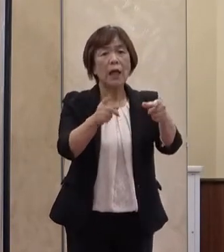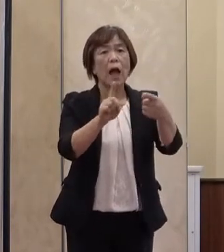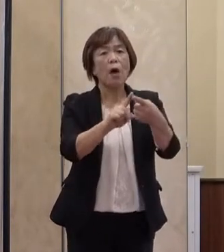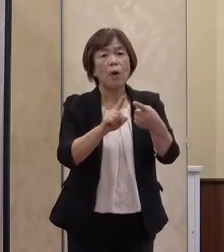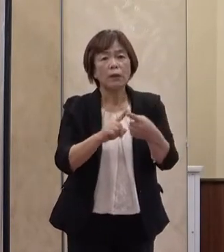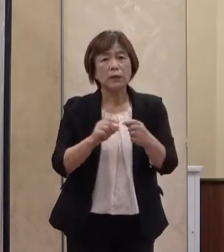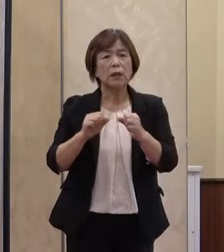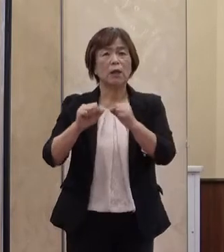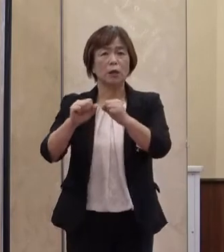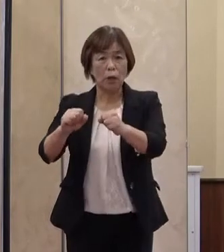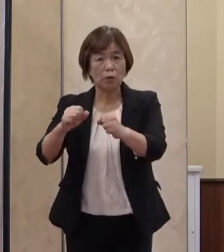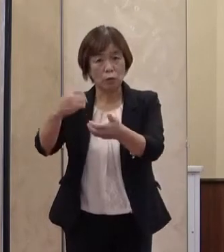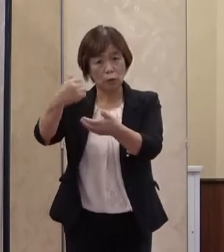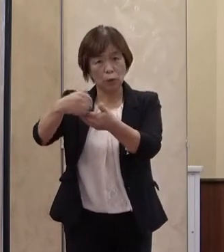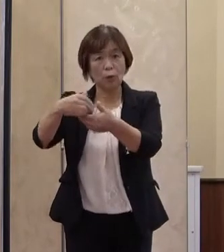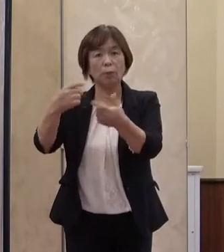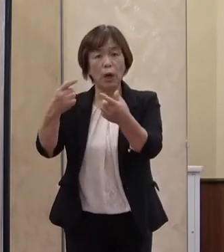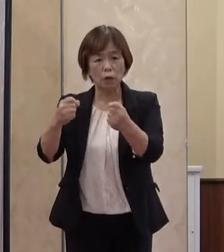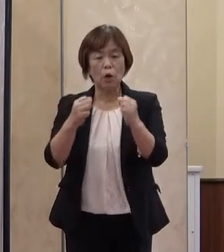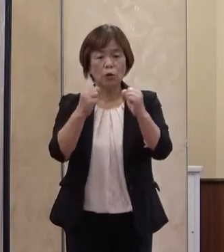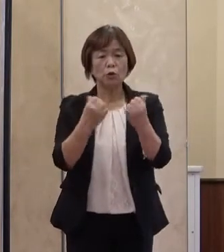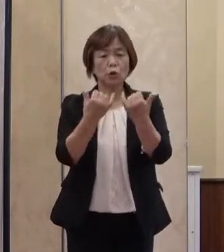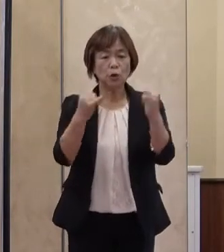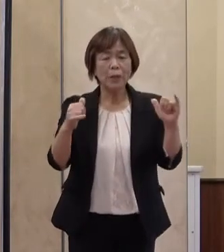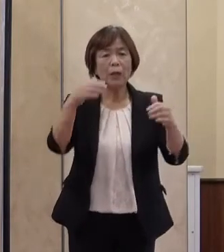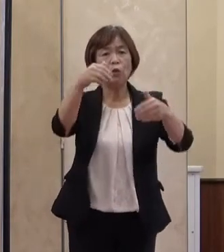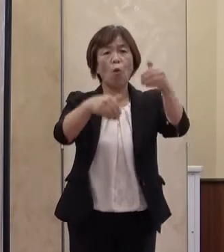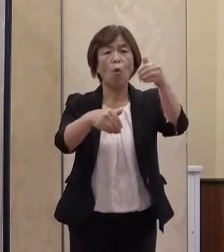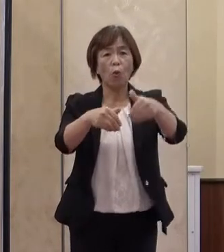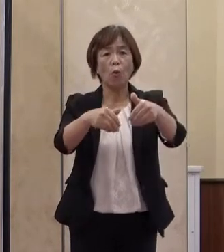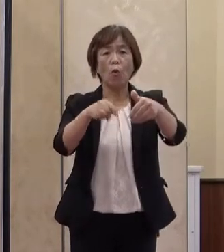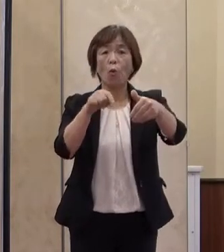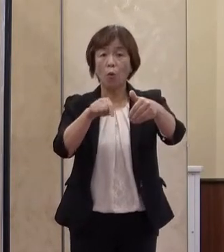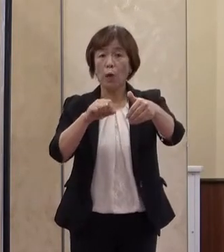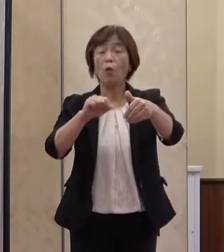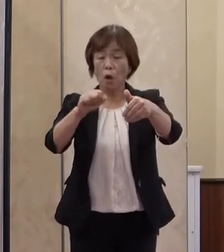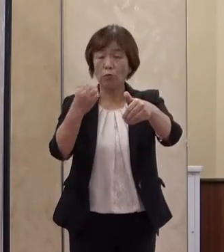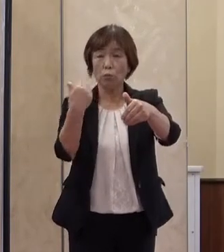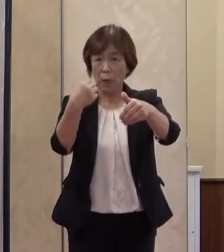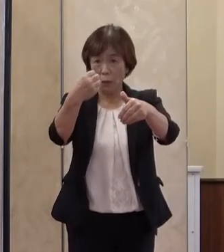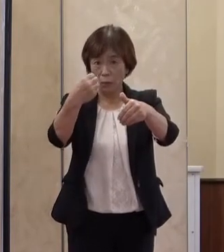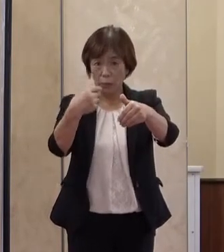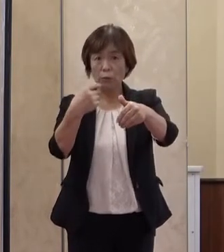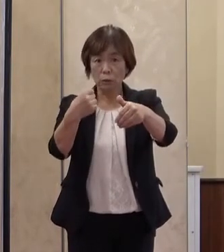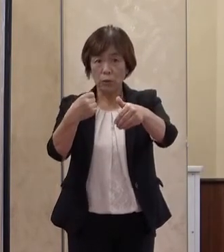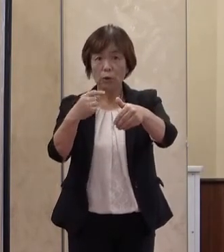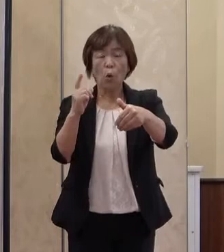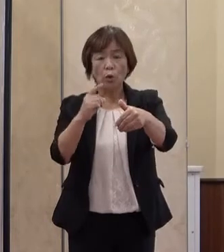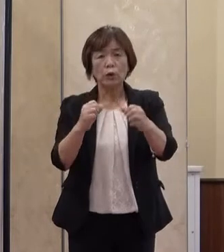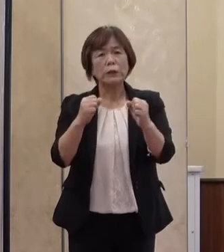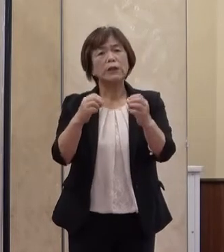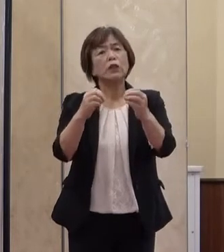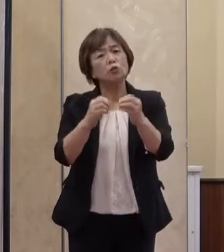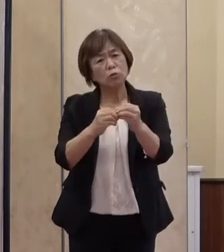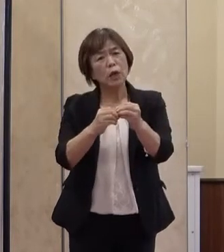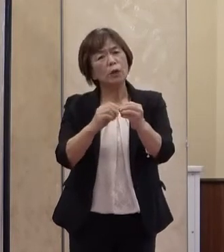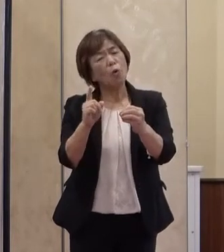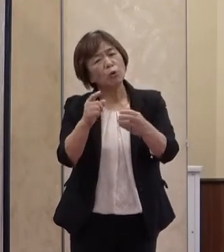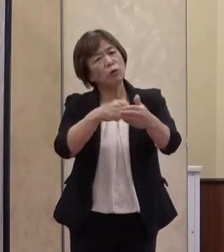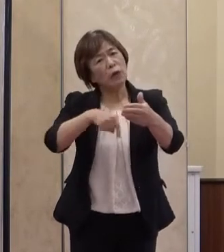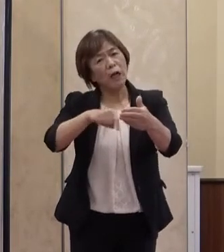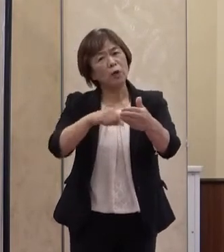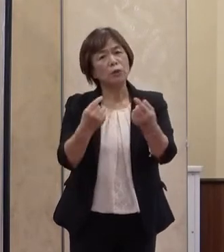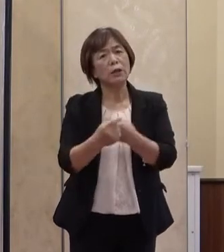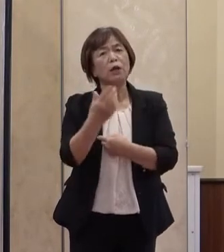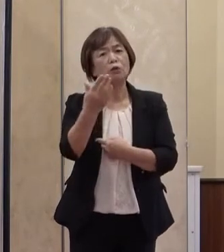というふうにおっしゃっておられるんですけれども、この住民投票というのはどういう位置づけの住民投票になるのかというのを、まあ、1